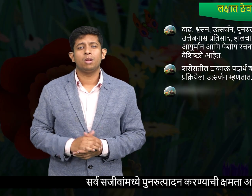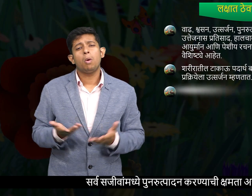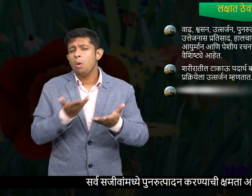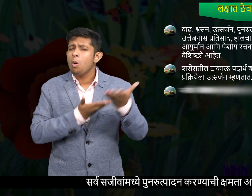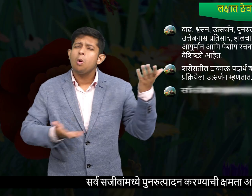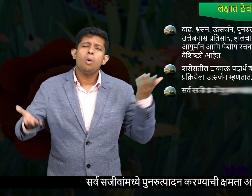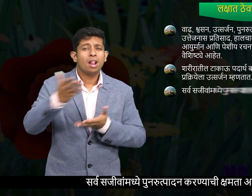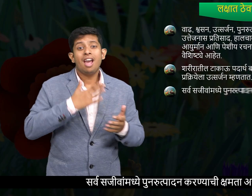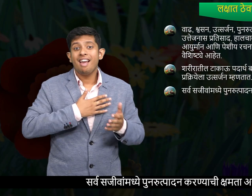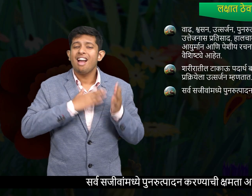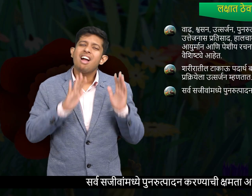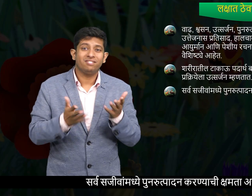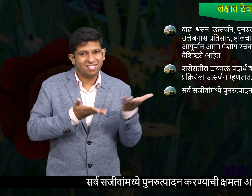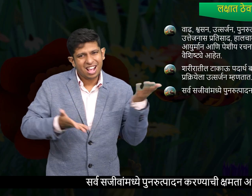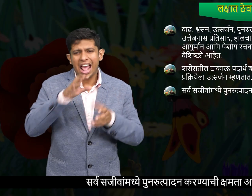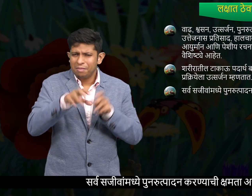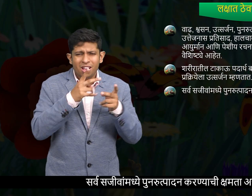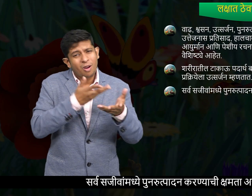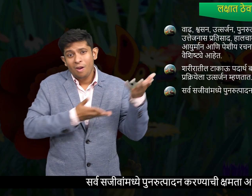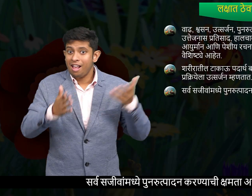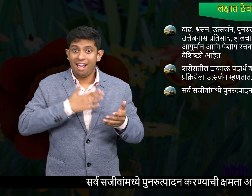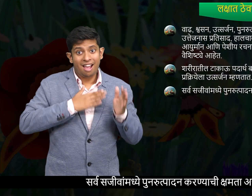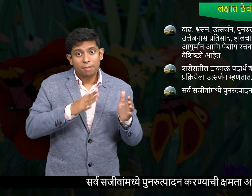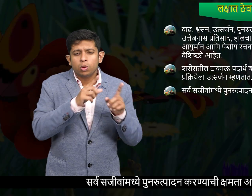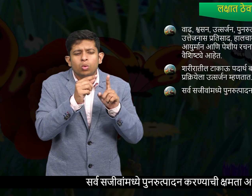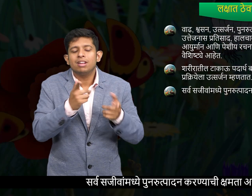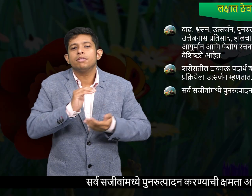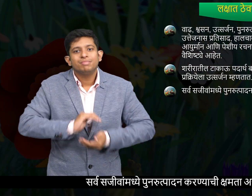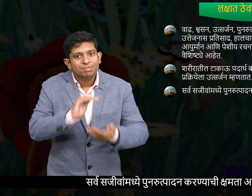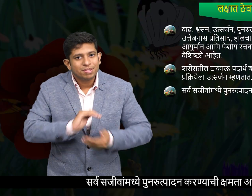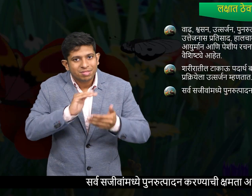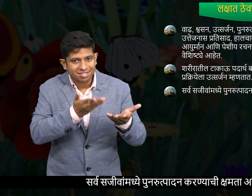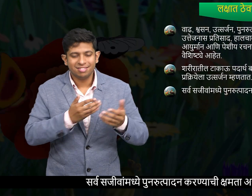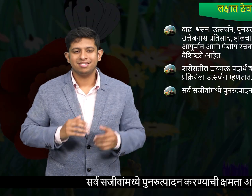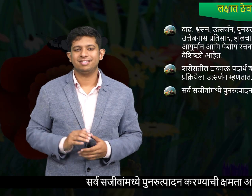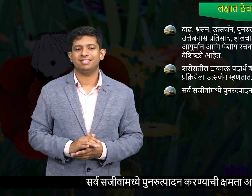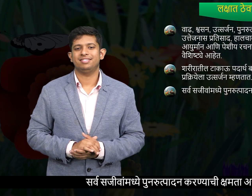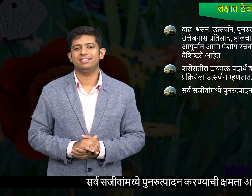सर्व सजीवांमध्ये पुनरुत्पादन करण्याची क्षमता असते.